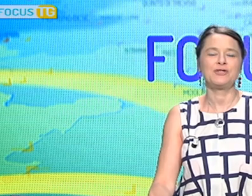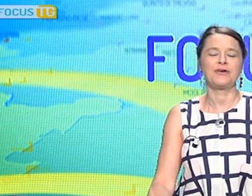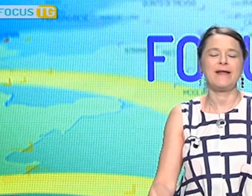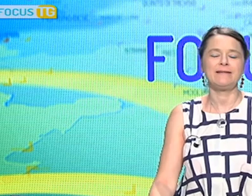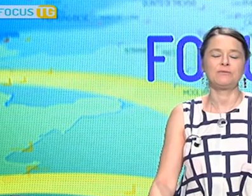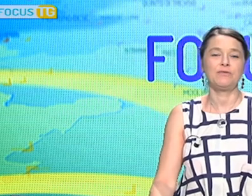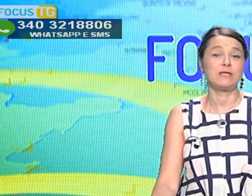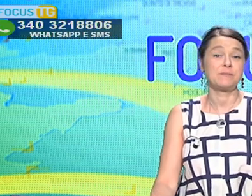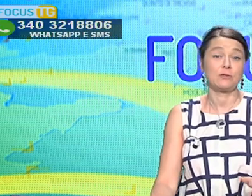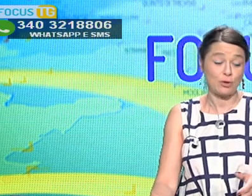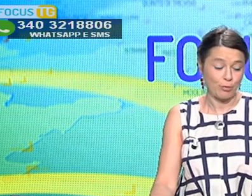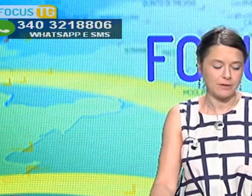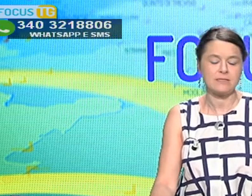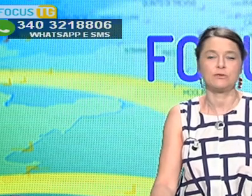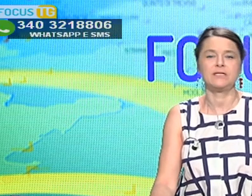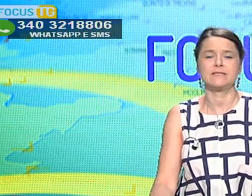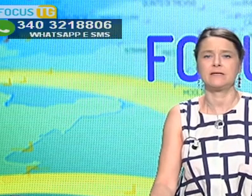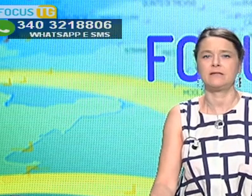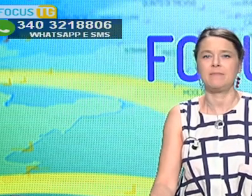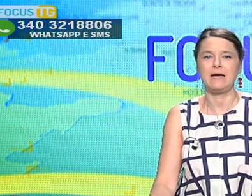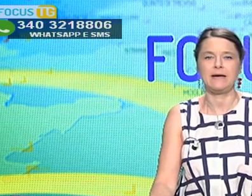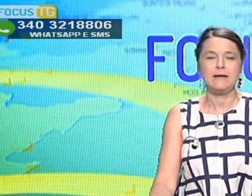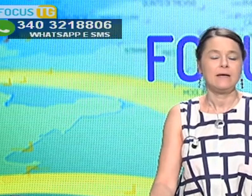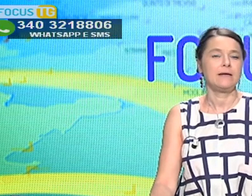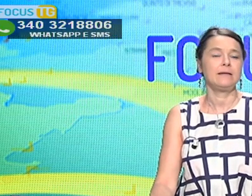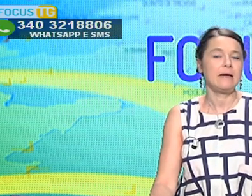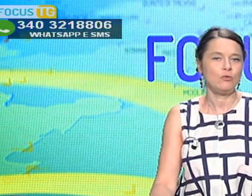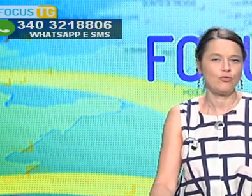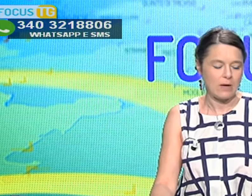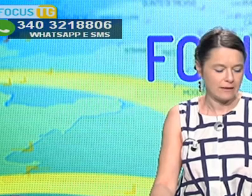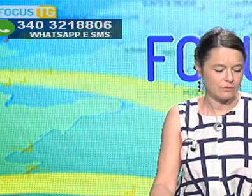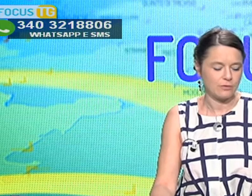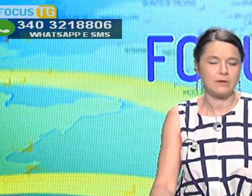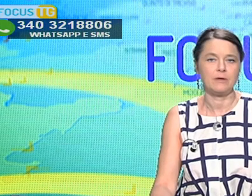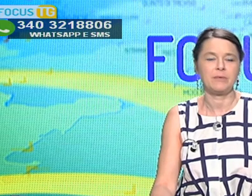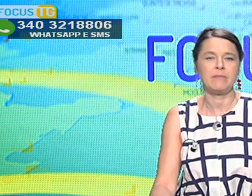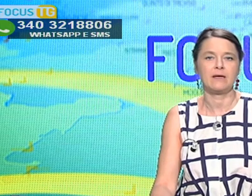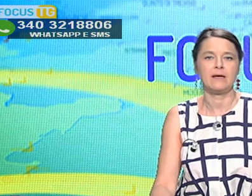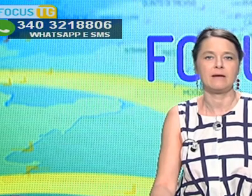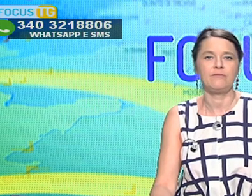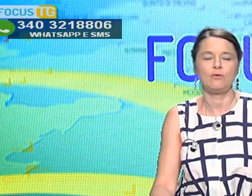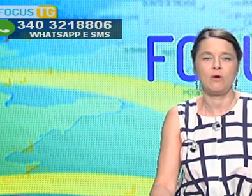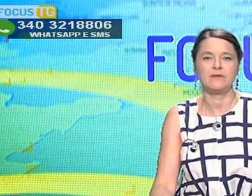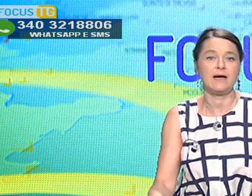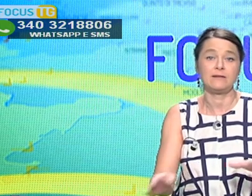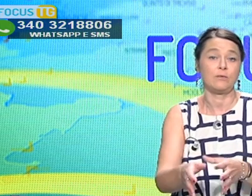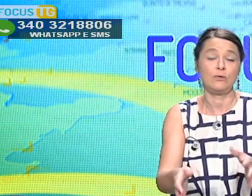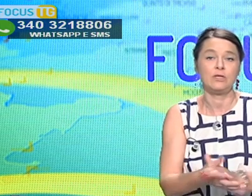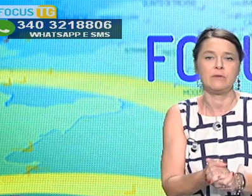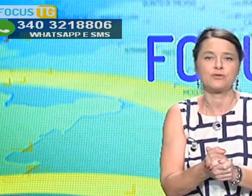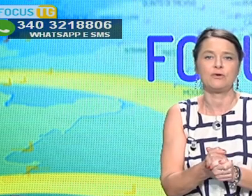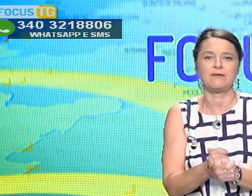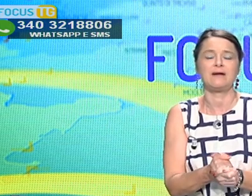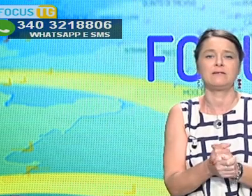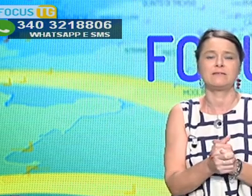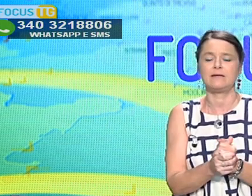buona giornata a tutti voi telespettatori, un buon inizio di settimana. Diamo uno sguardo, prima che arrivino i nuovi dati, a quegli ultimi